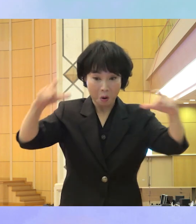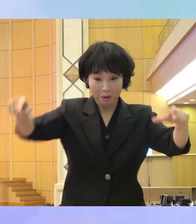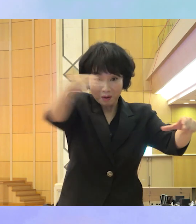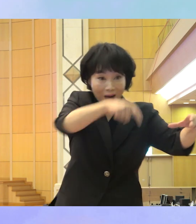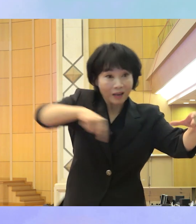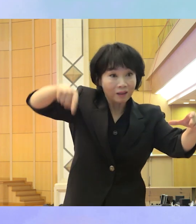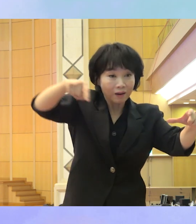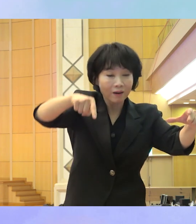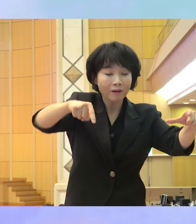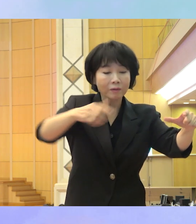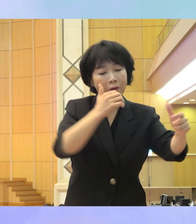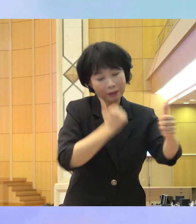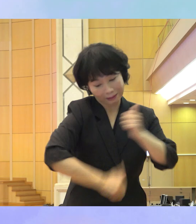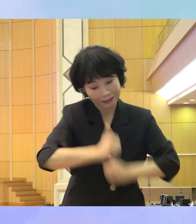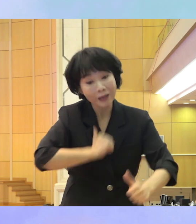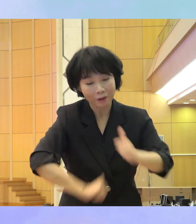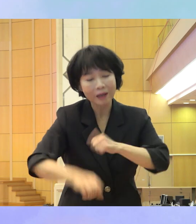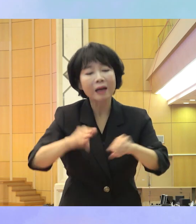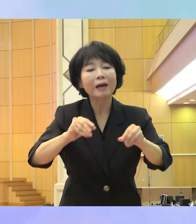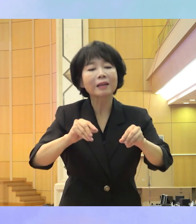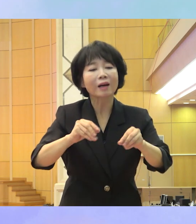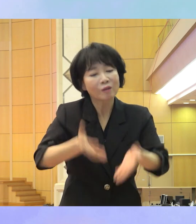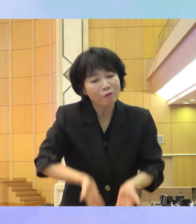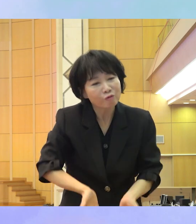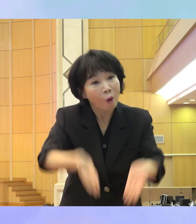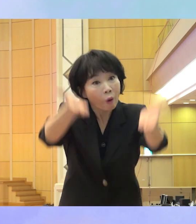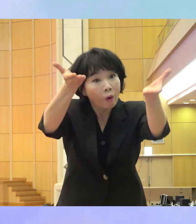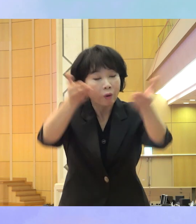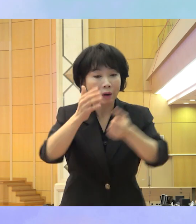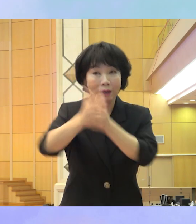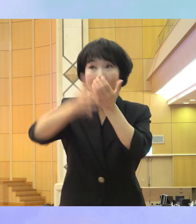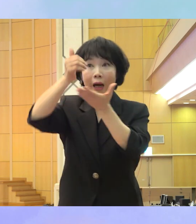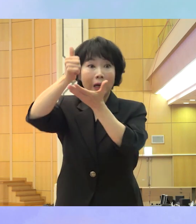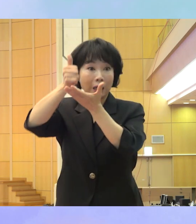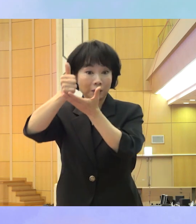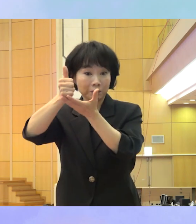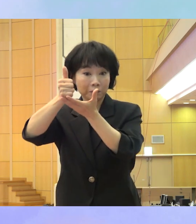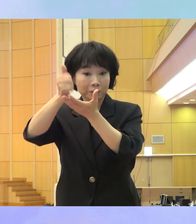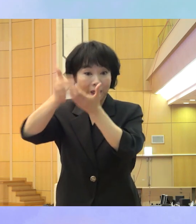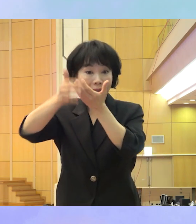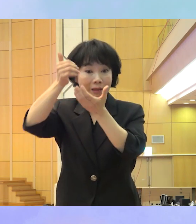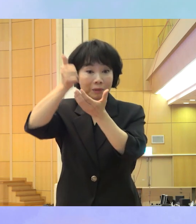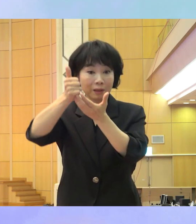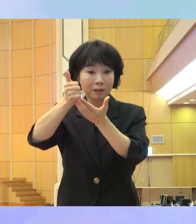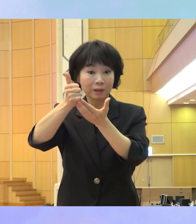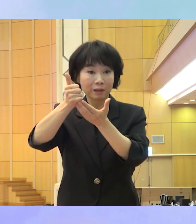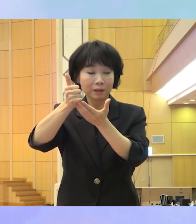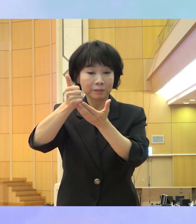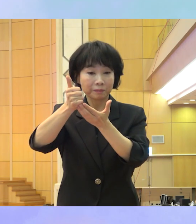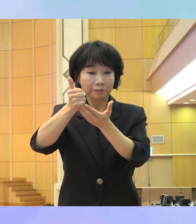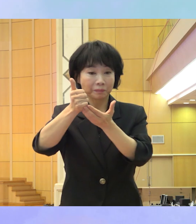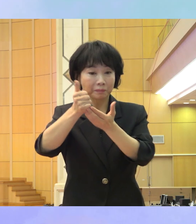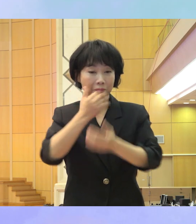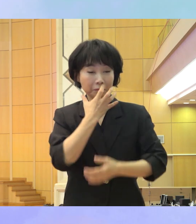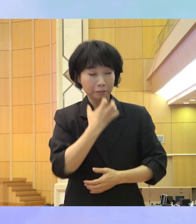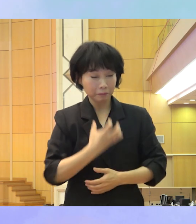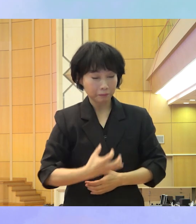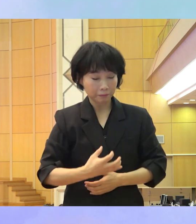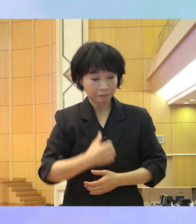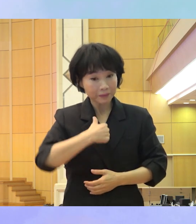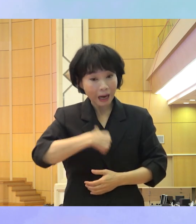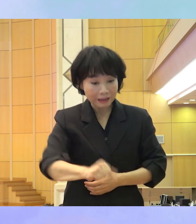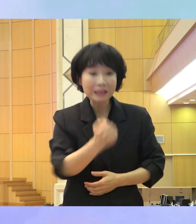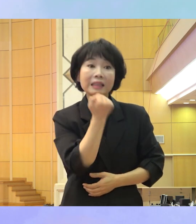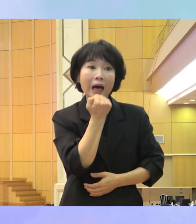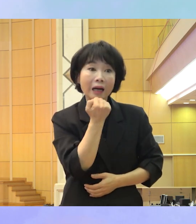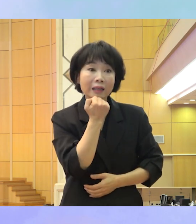자녀들에게 그 땅을 물려주고 그랬더니 하나님이 이삭에게 아들 이삭에게 아브라함에게 주신